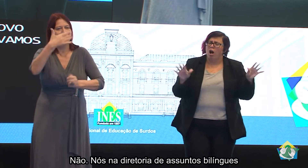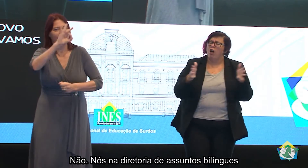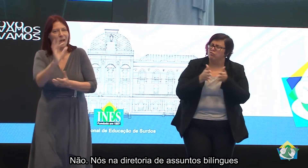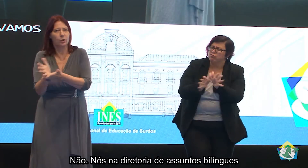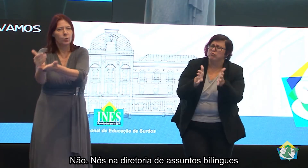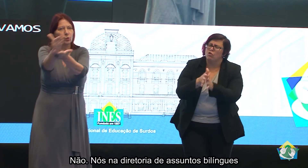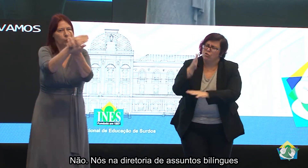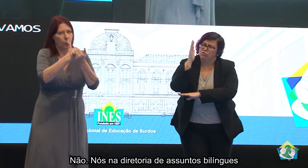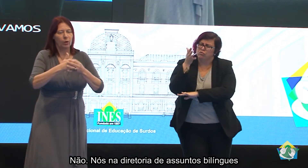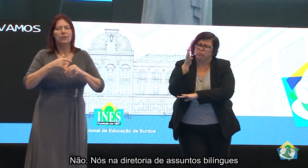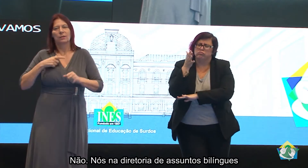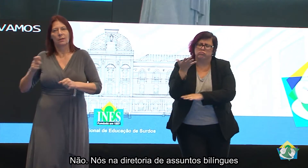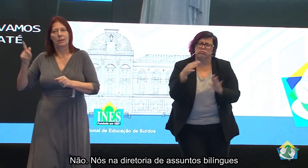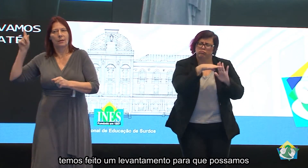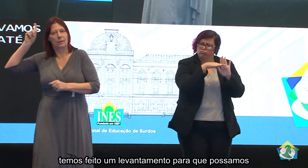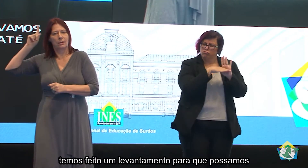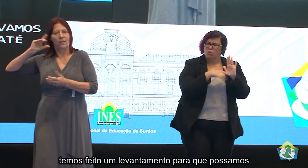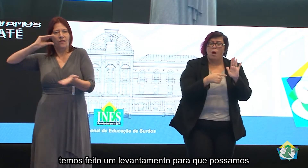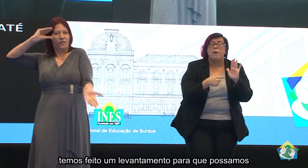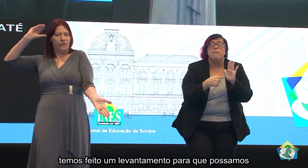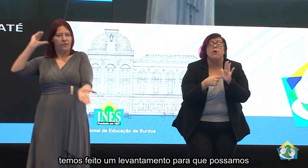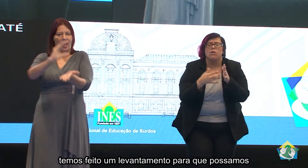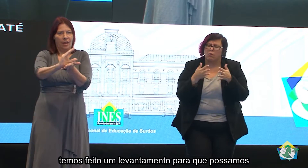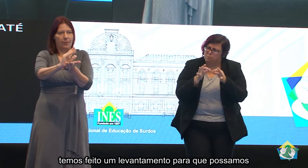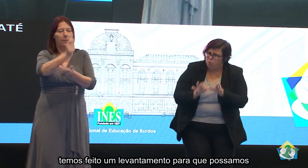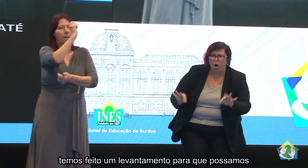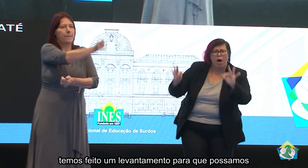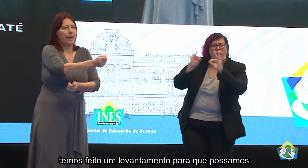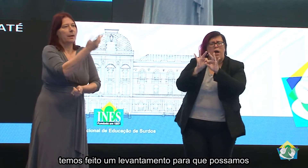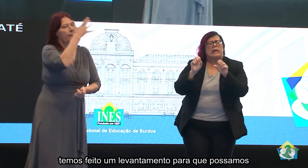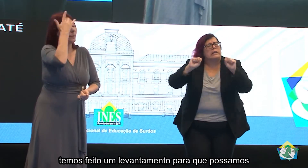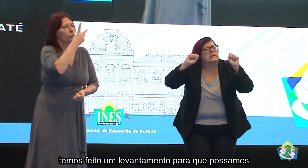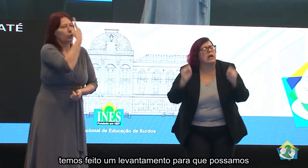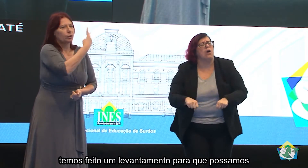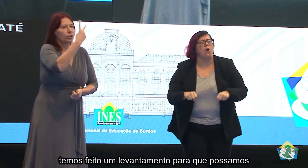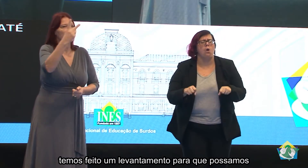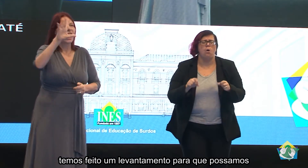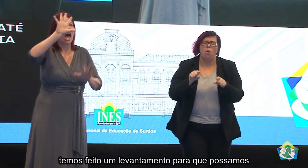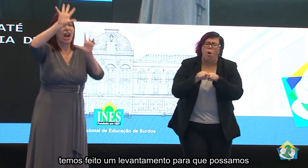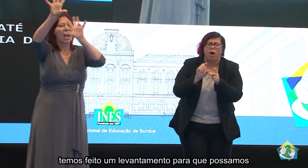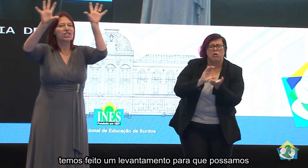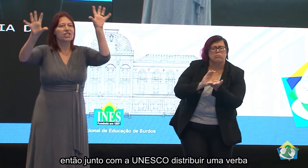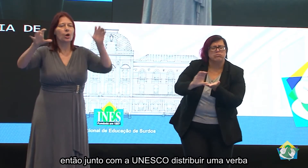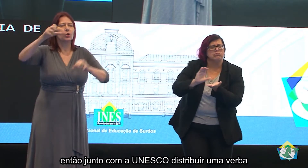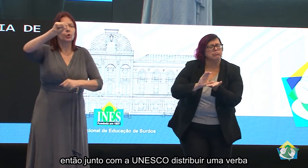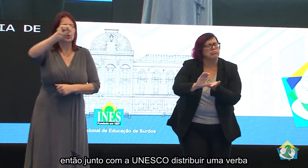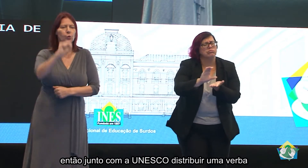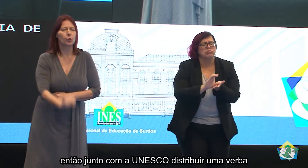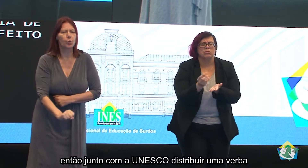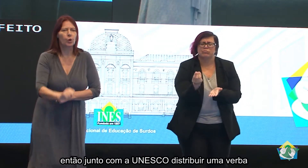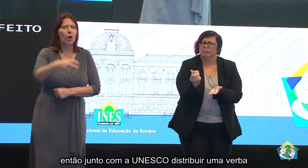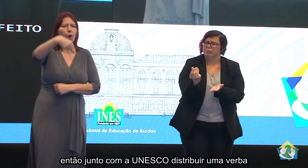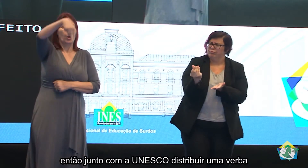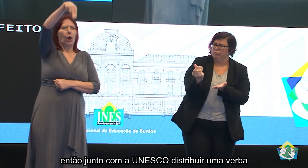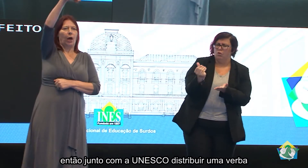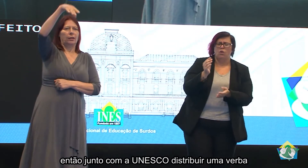na diretoria de assuntos bilíngues temos feito já um levantamento para que possamos, então, junto com a Unesco,